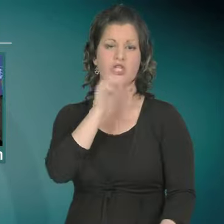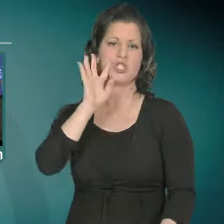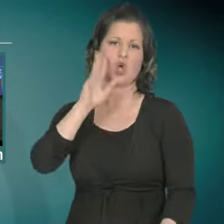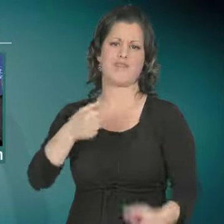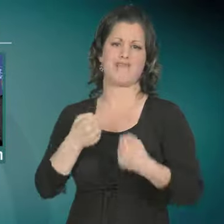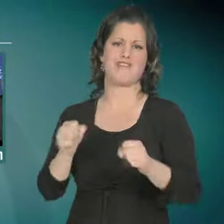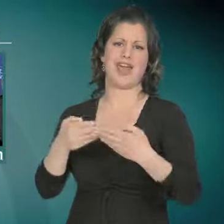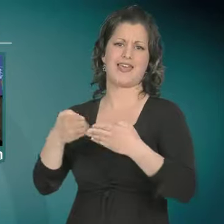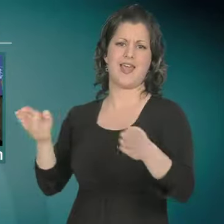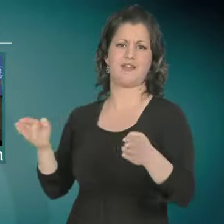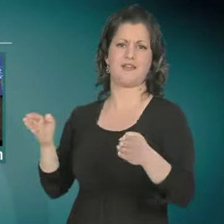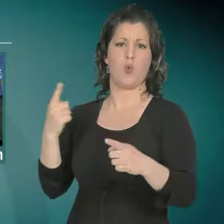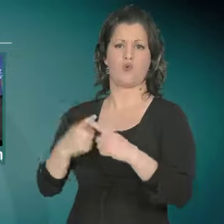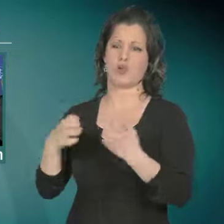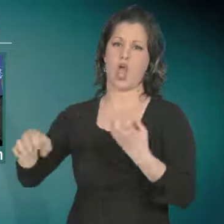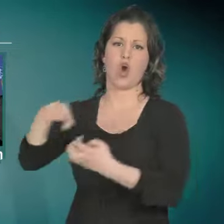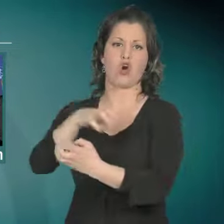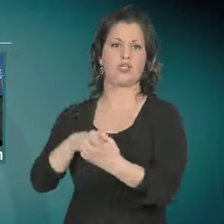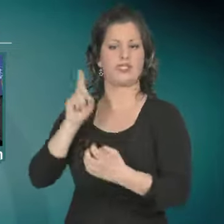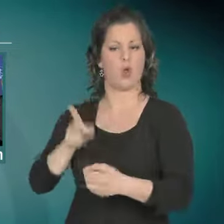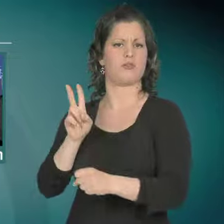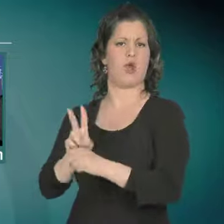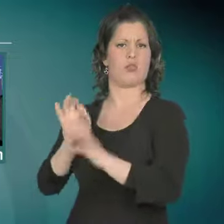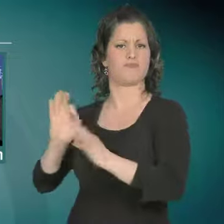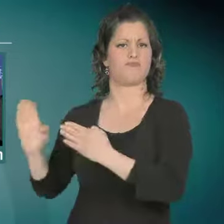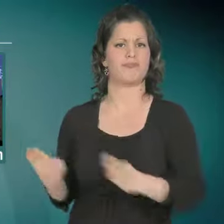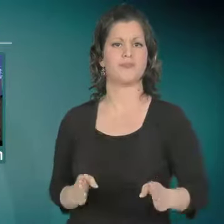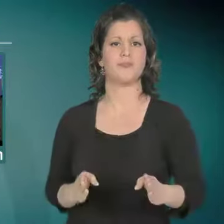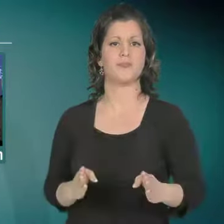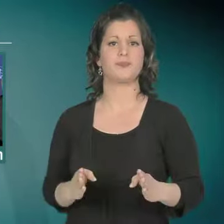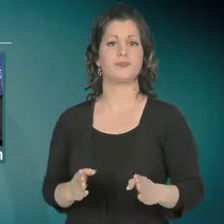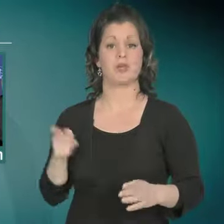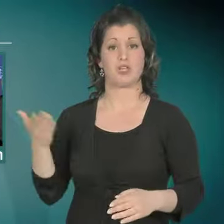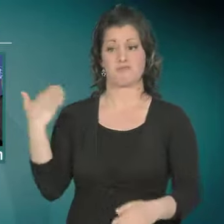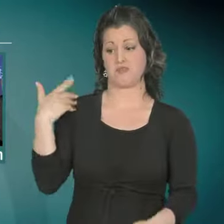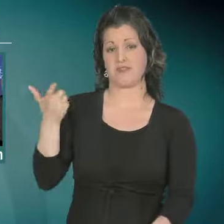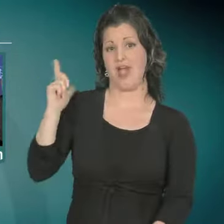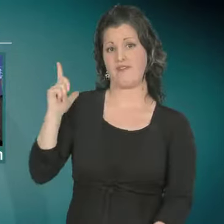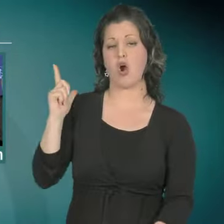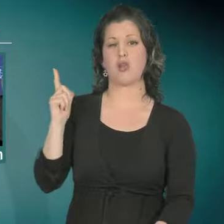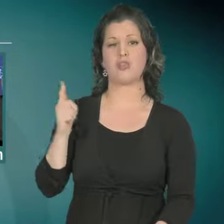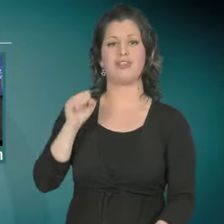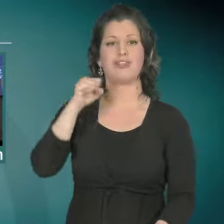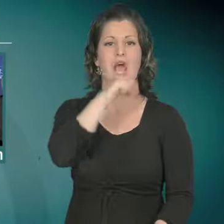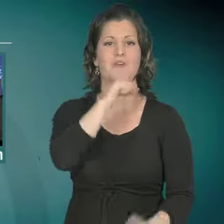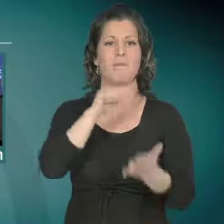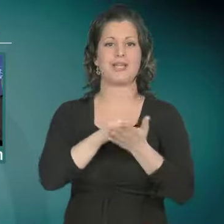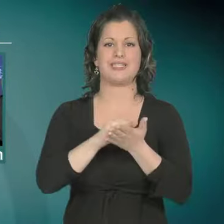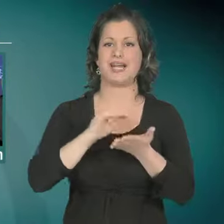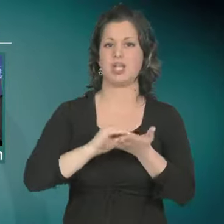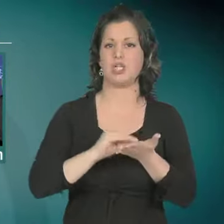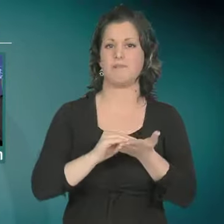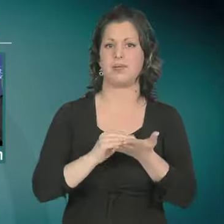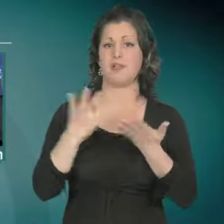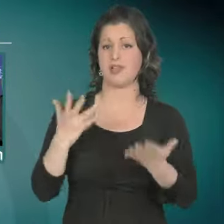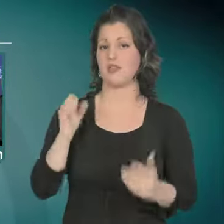frei und chaotisch wären und man sie besser kontrollieren sollte. Vor 2 Wochen jedoch schrieb die taiwanesische Presse,